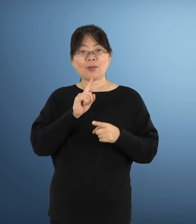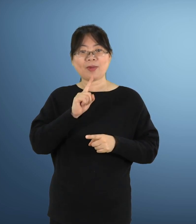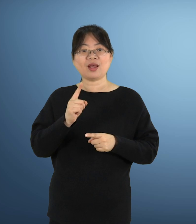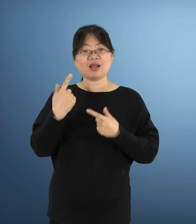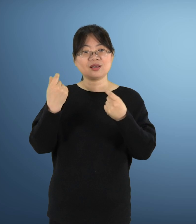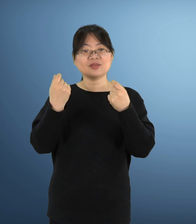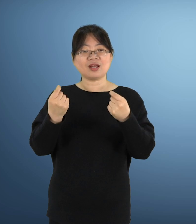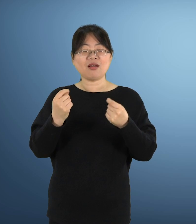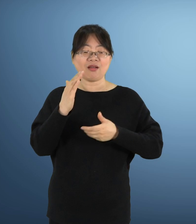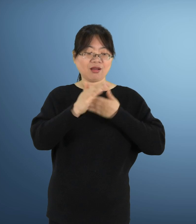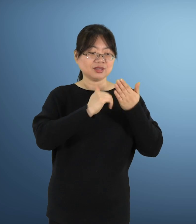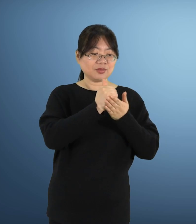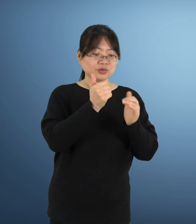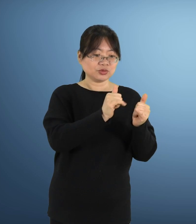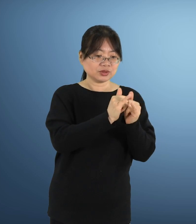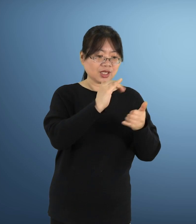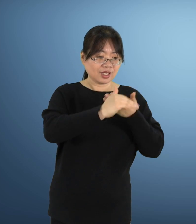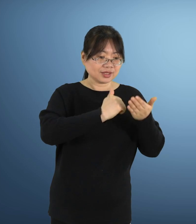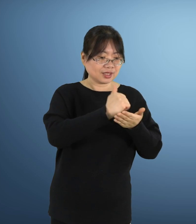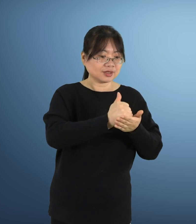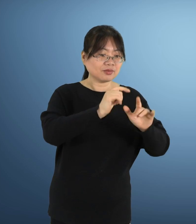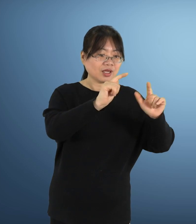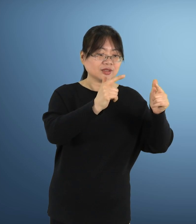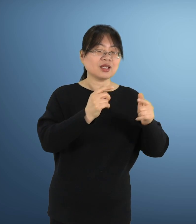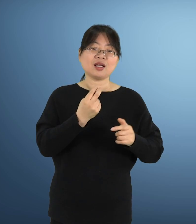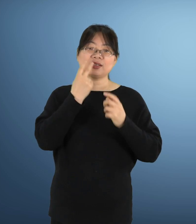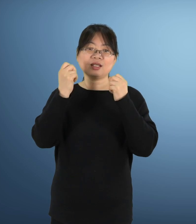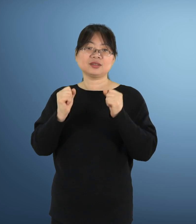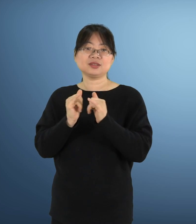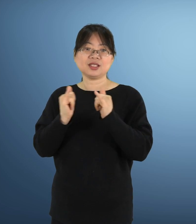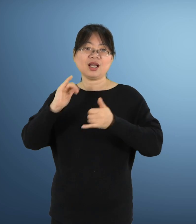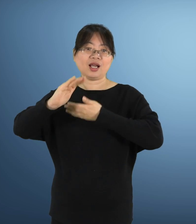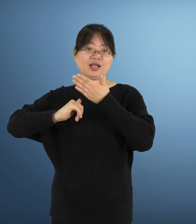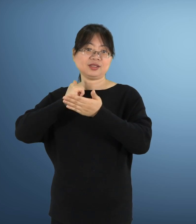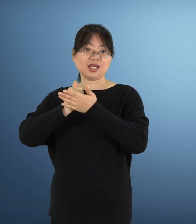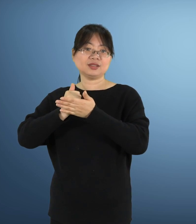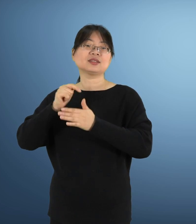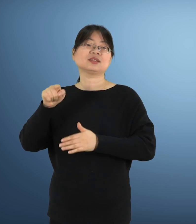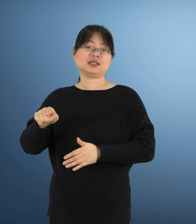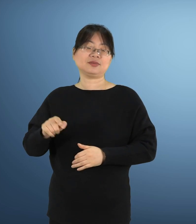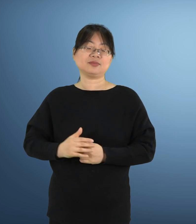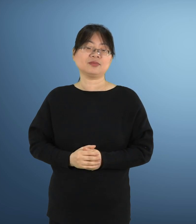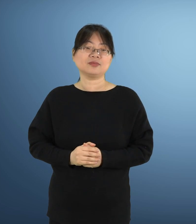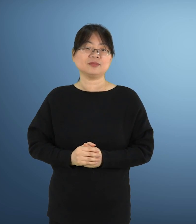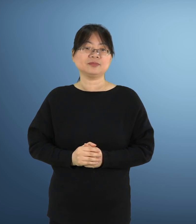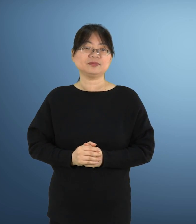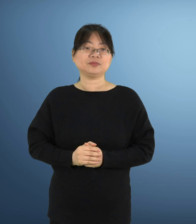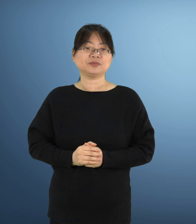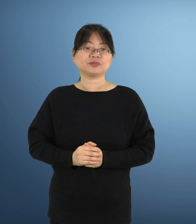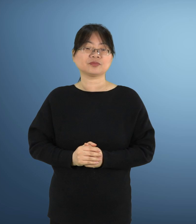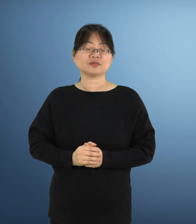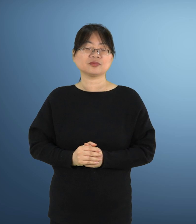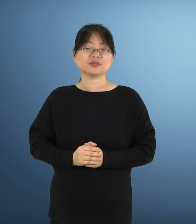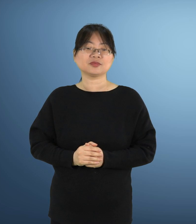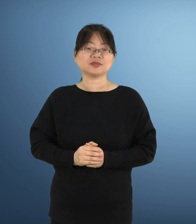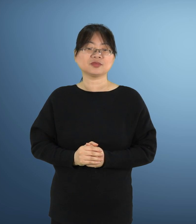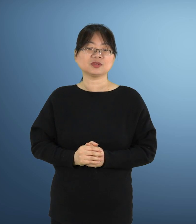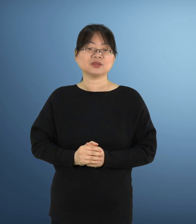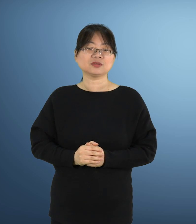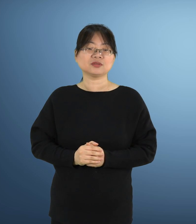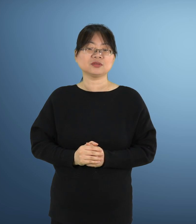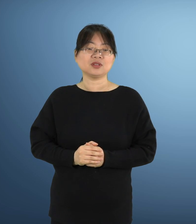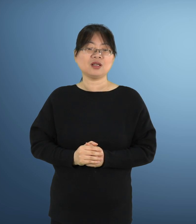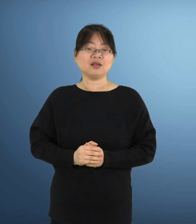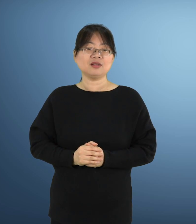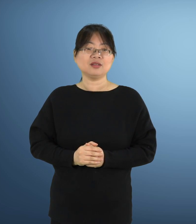하나님은 죽은 자의 하나님이 아니라 살아있는 자의 하나님이라는 거예요. 그러니까 아브라함도 지금